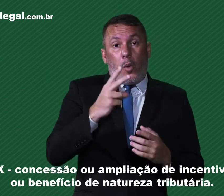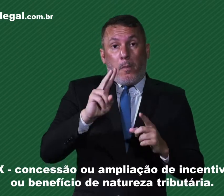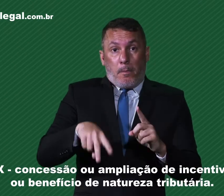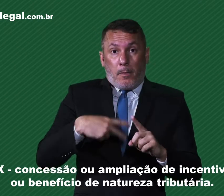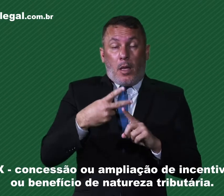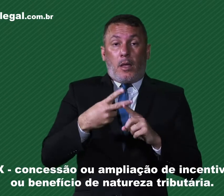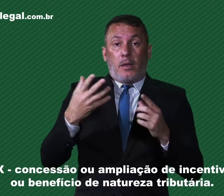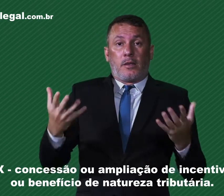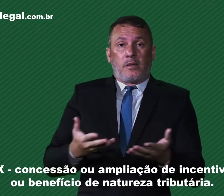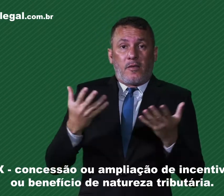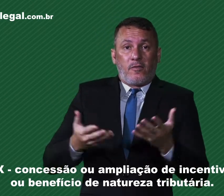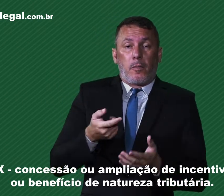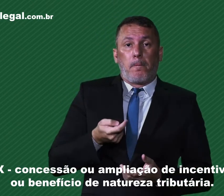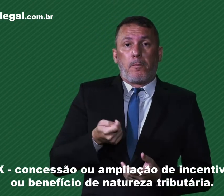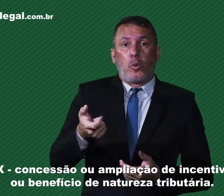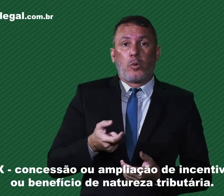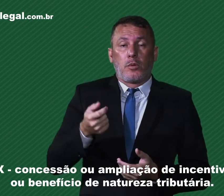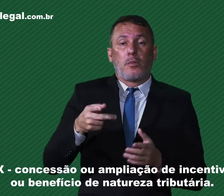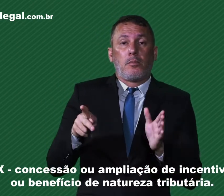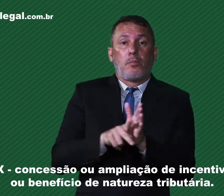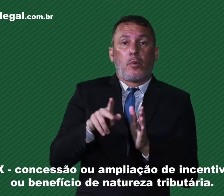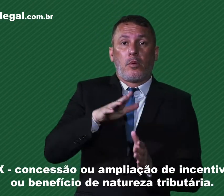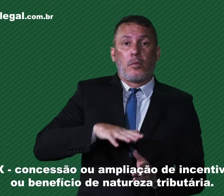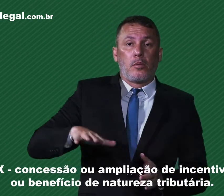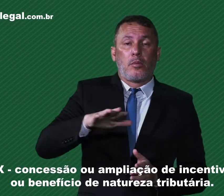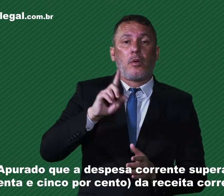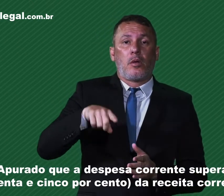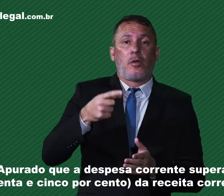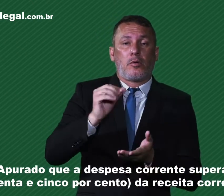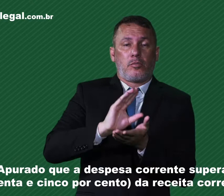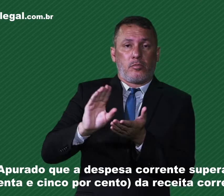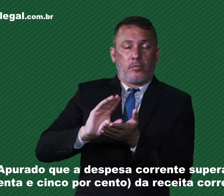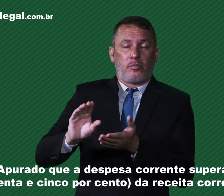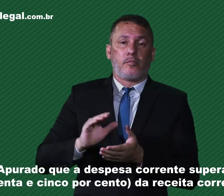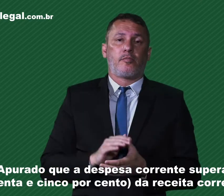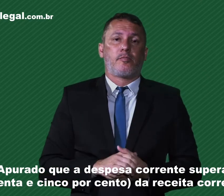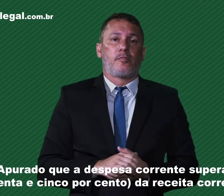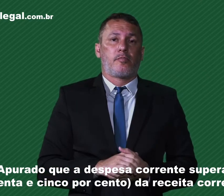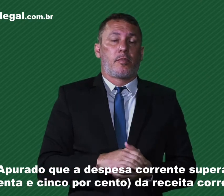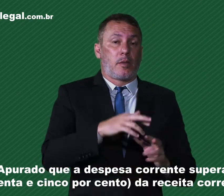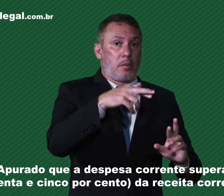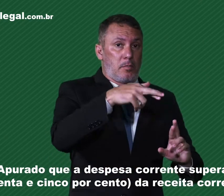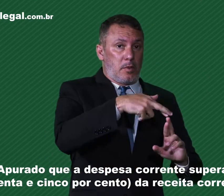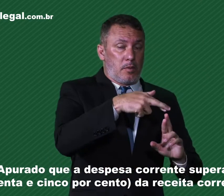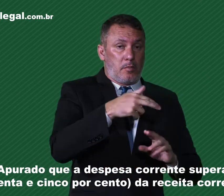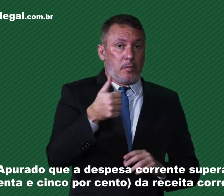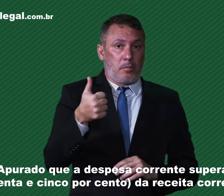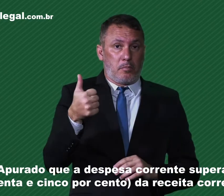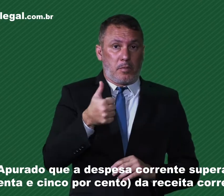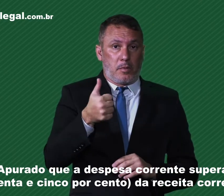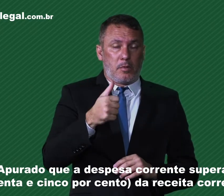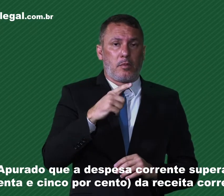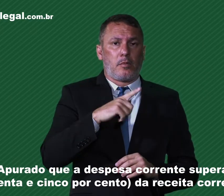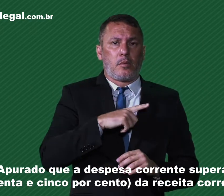ou benefício de natureza tributária parágrafo primeiro apurado que a despesa corrente